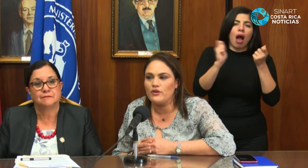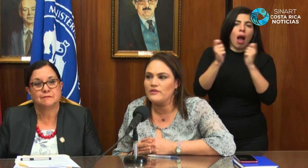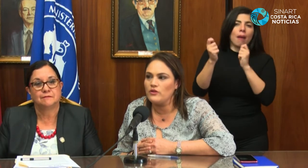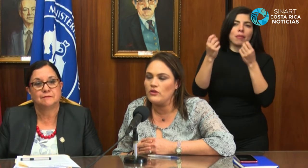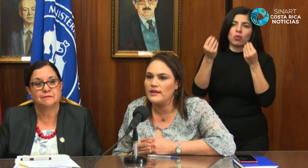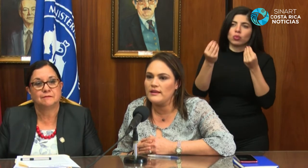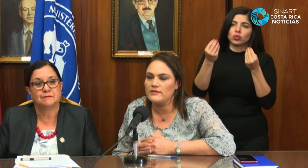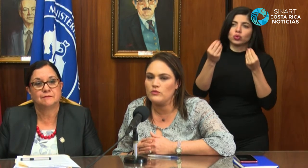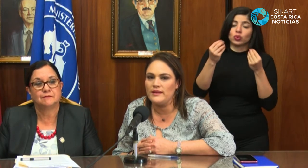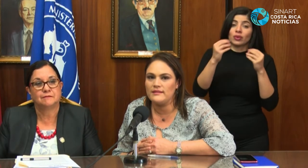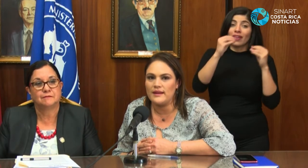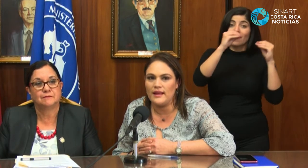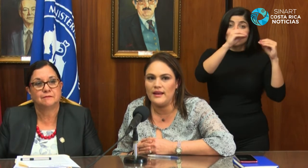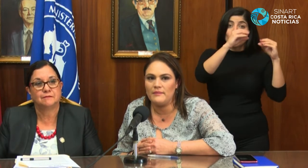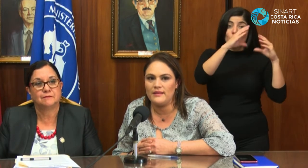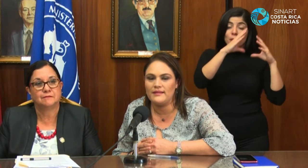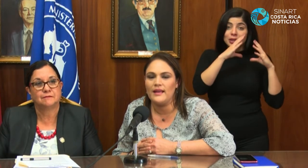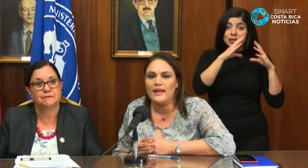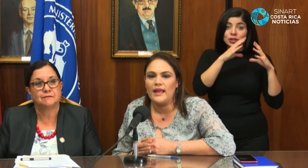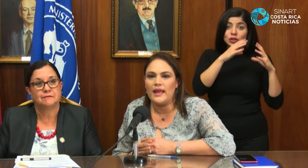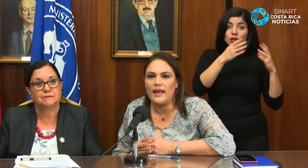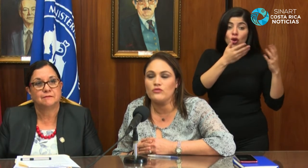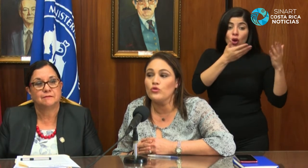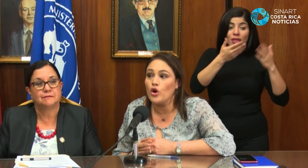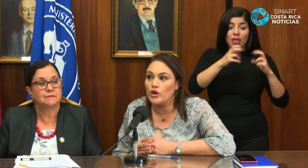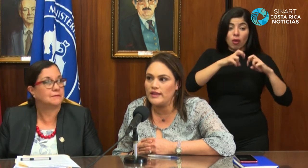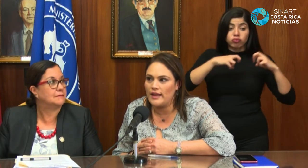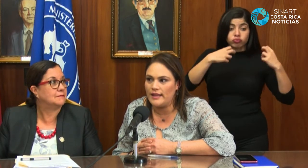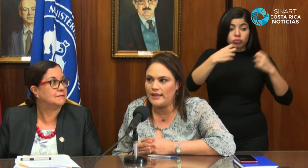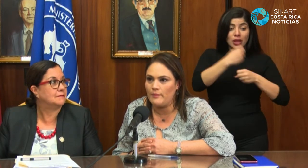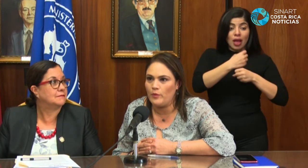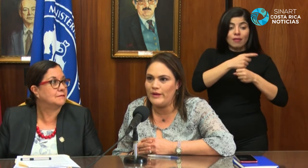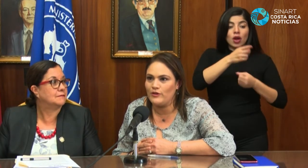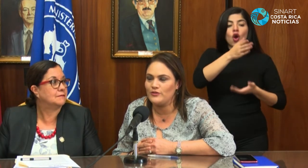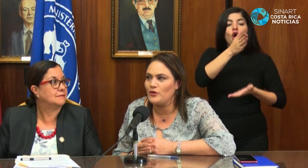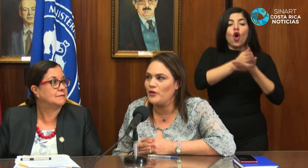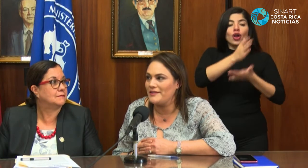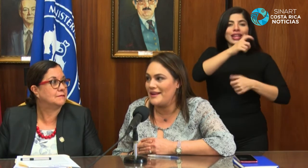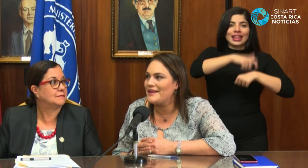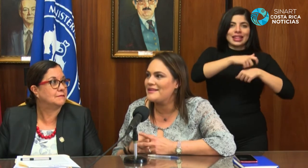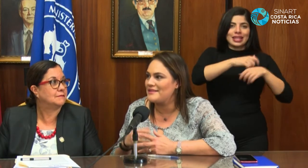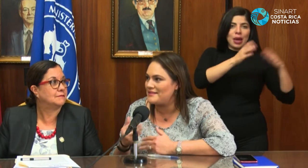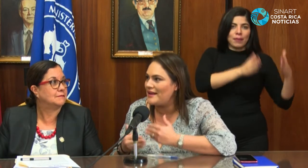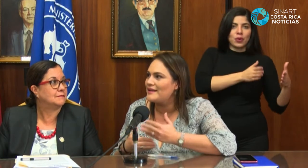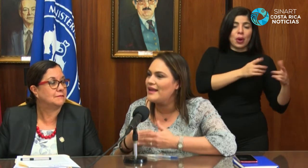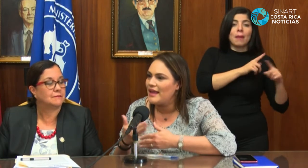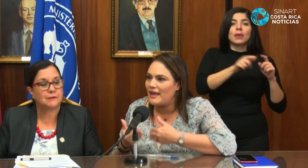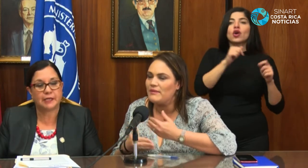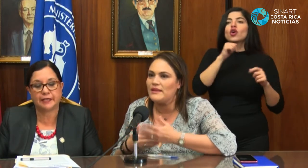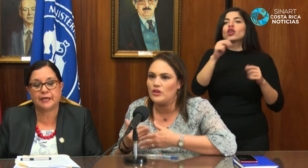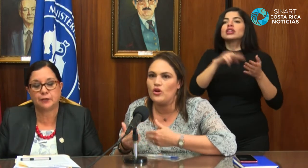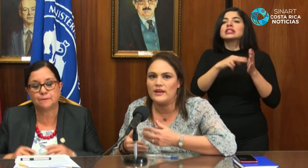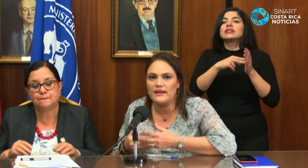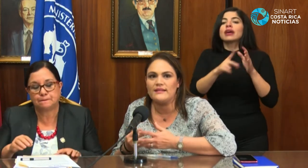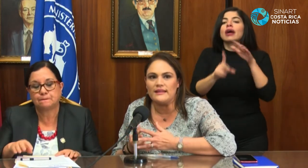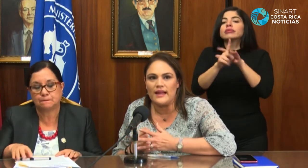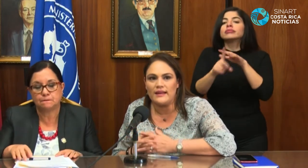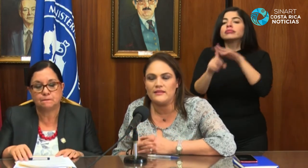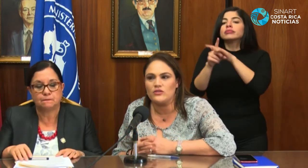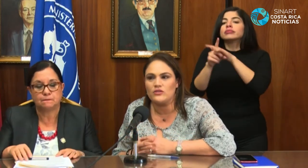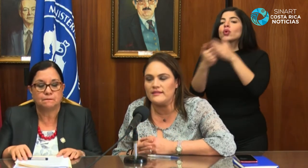La información que es suministrada a la mesa es un corte en el tiempo, pero eso no detiene que se sigan emitiendo